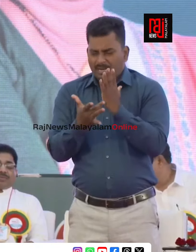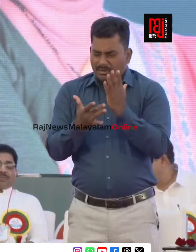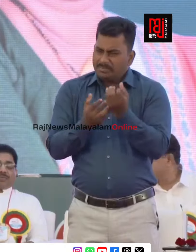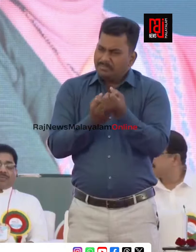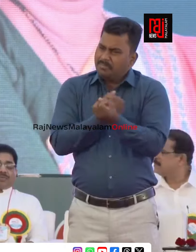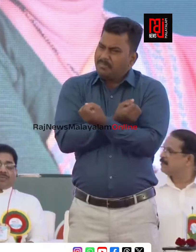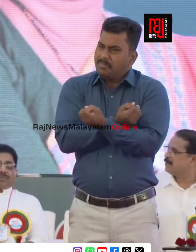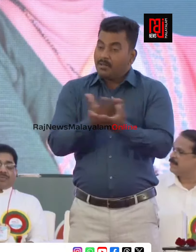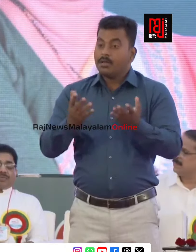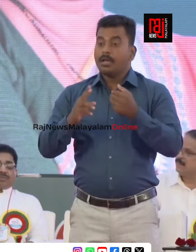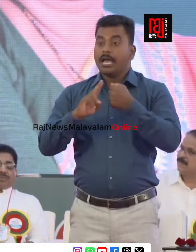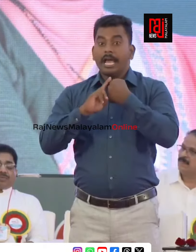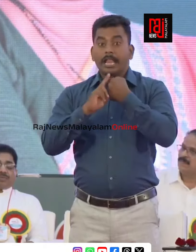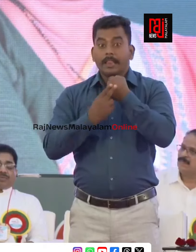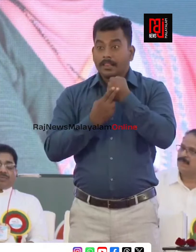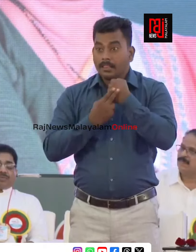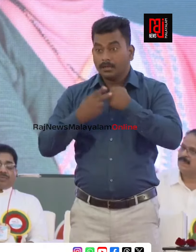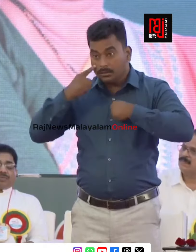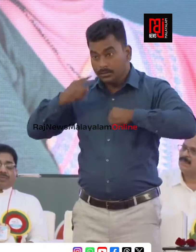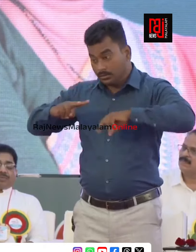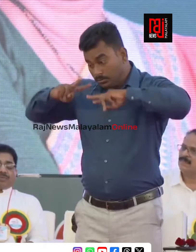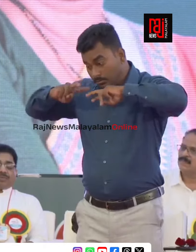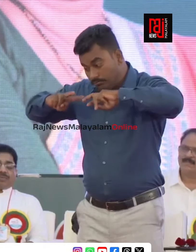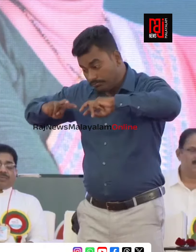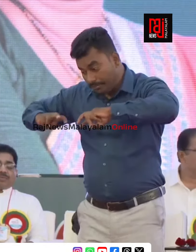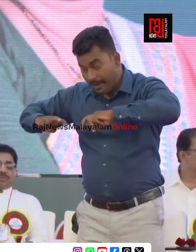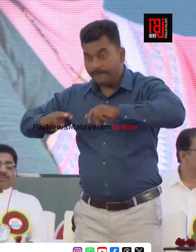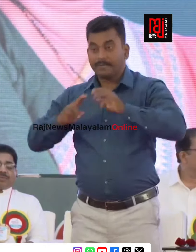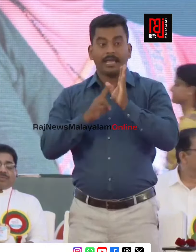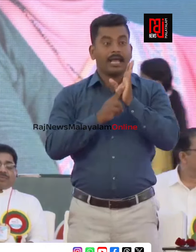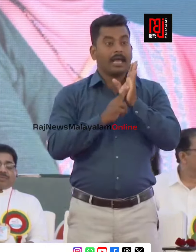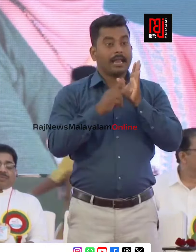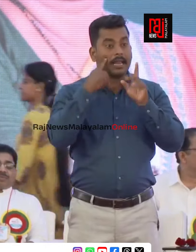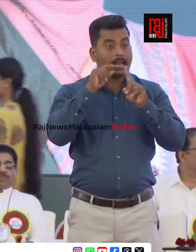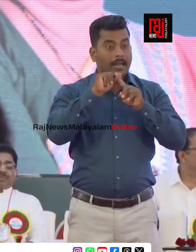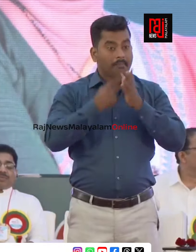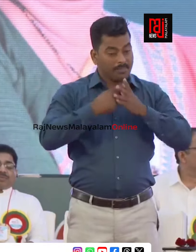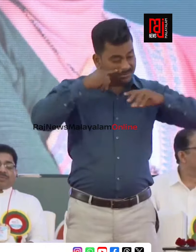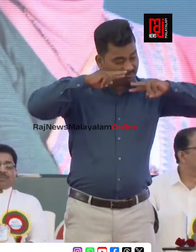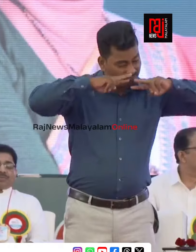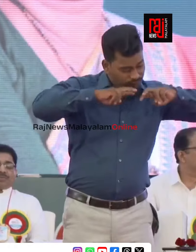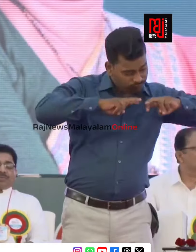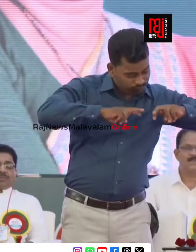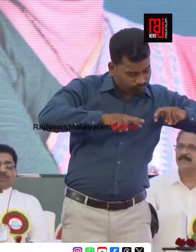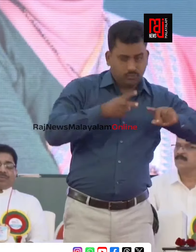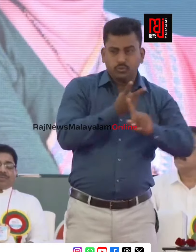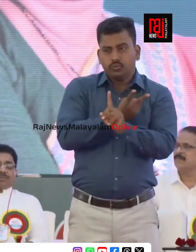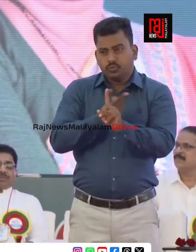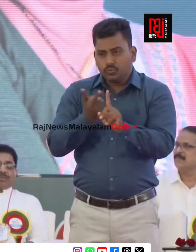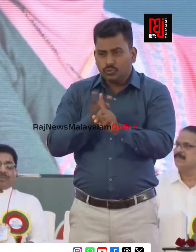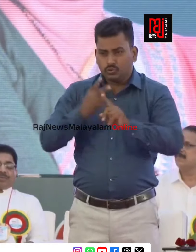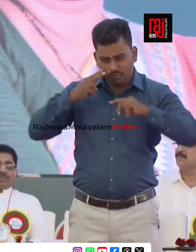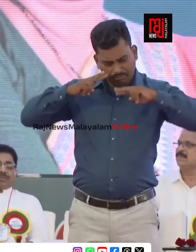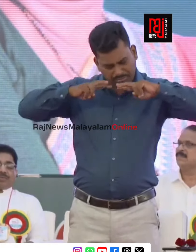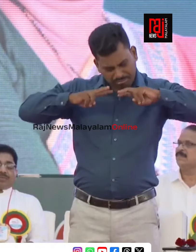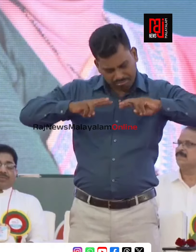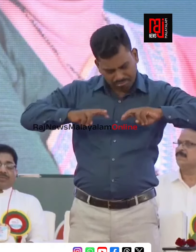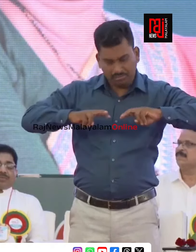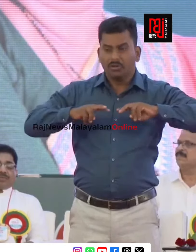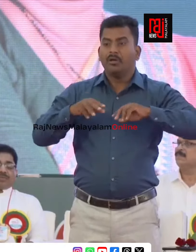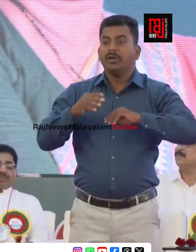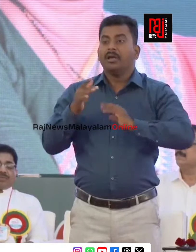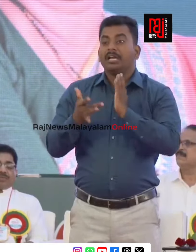പദ്ധതികളും നിഷിലും നിബ്മറിലും മാത്രമല്ല മറ്റ് ഏജൻസികൾ ഉപയോഗിച്ചും സാമൂഹ്യനീതി വകുപ്പ് നൽകി